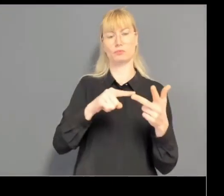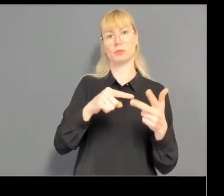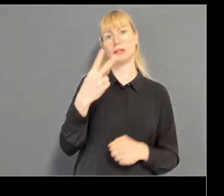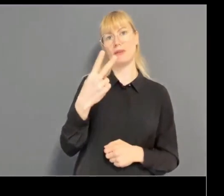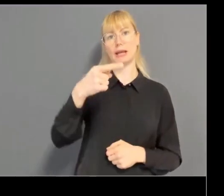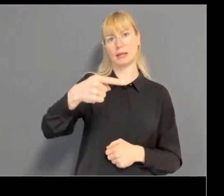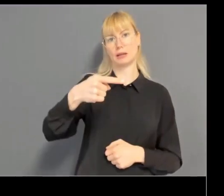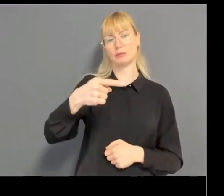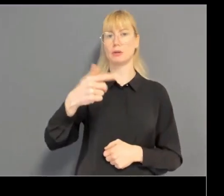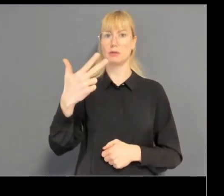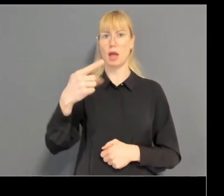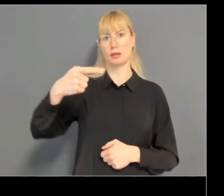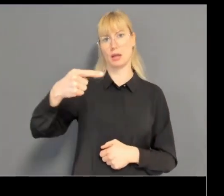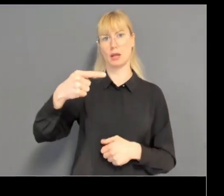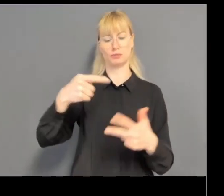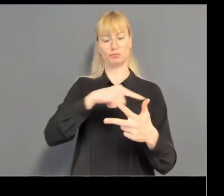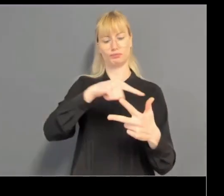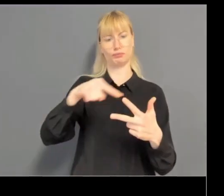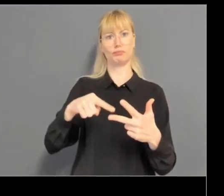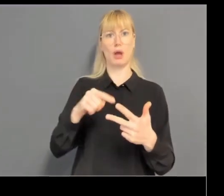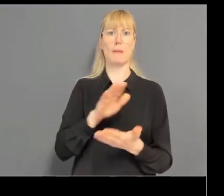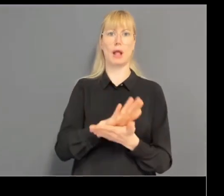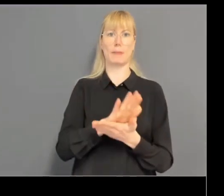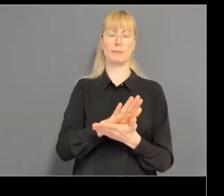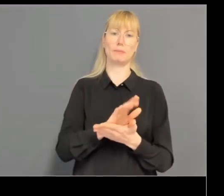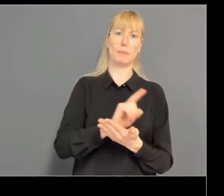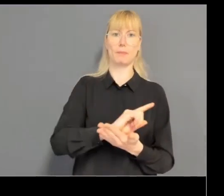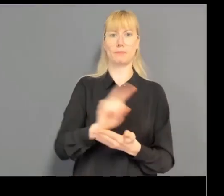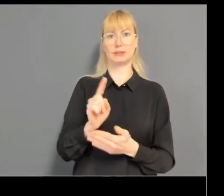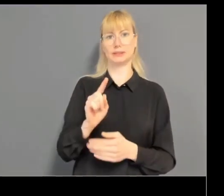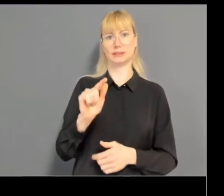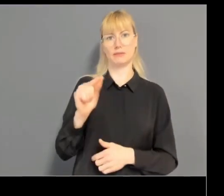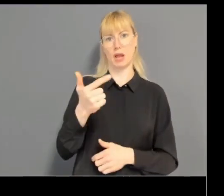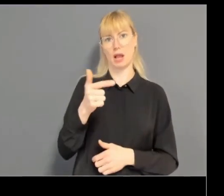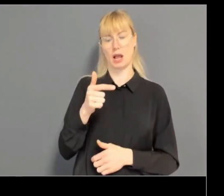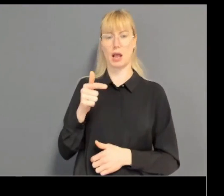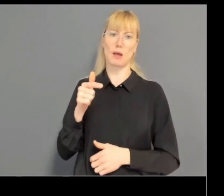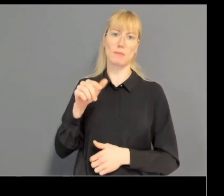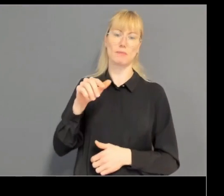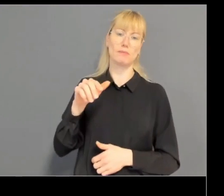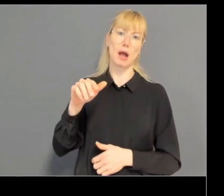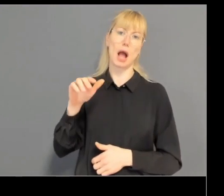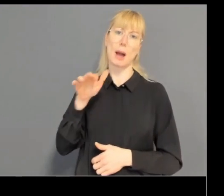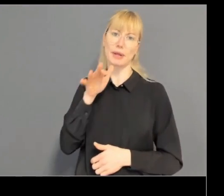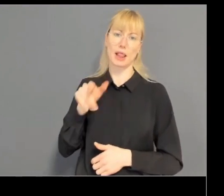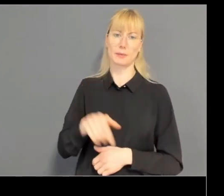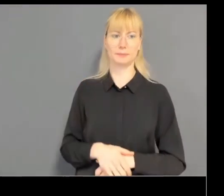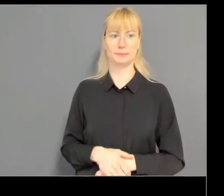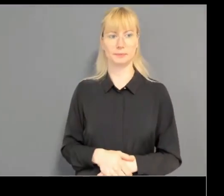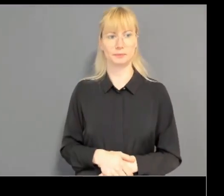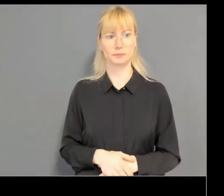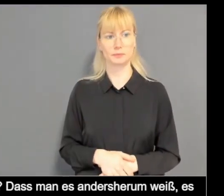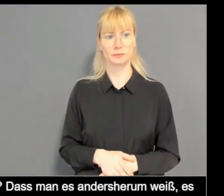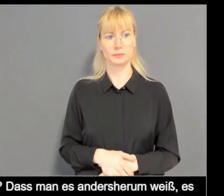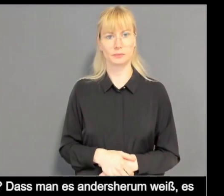außer bei Schule ab nächster Woche, und die Zugangsregeln 2G bzw. 3G. Das bleibt für den Übergangszeitraum bis